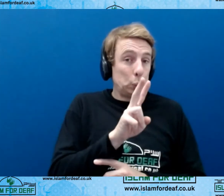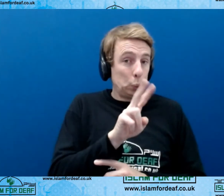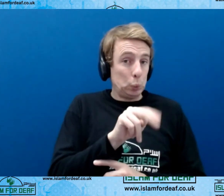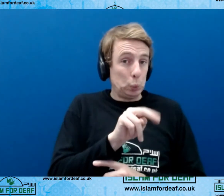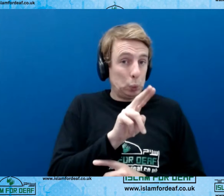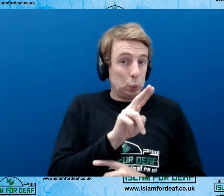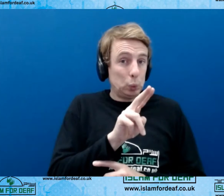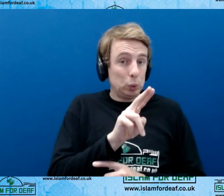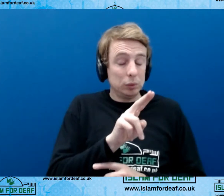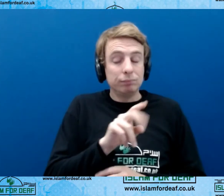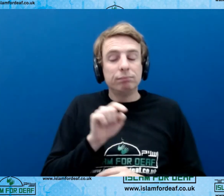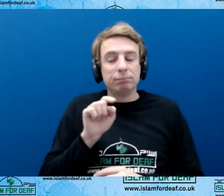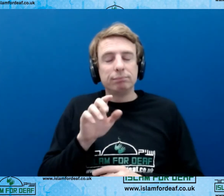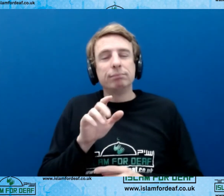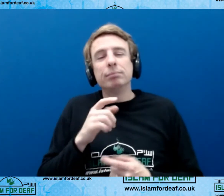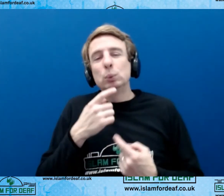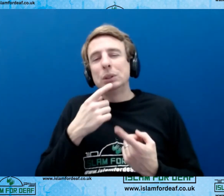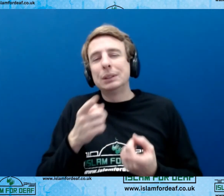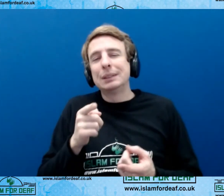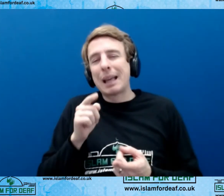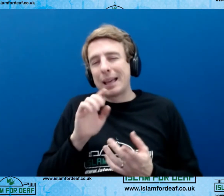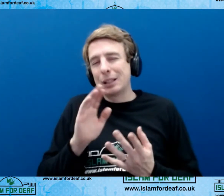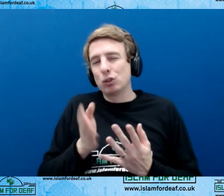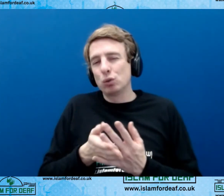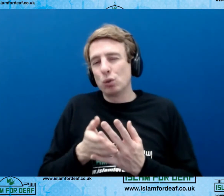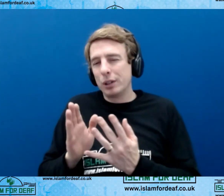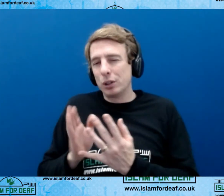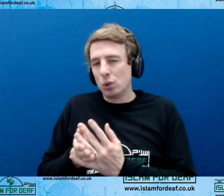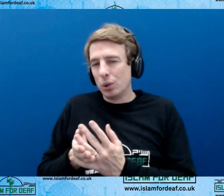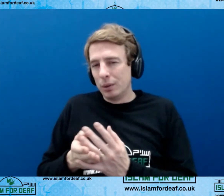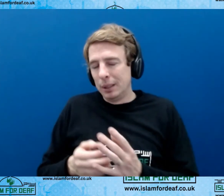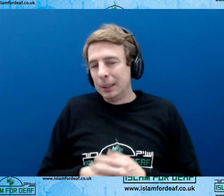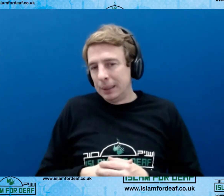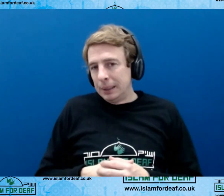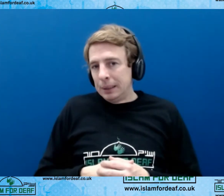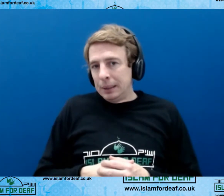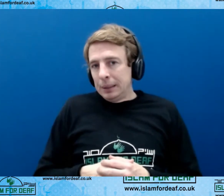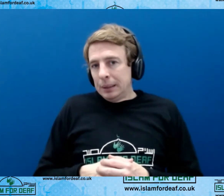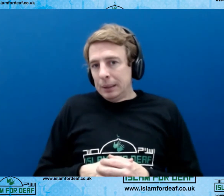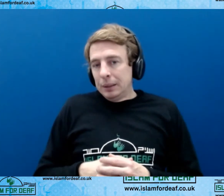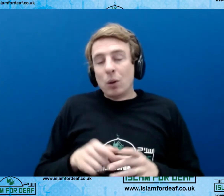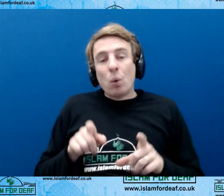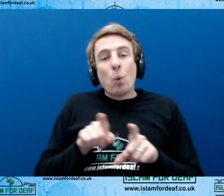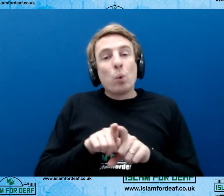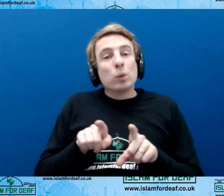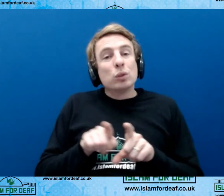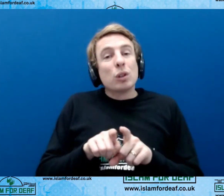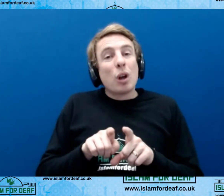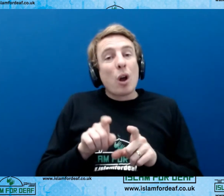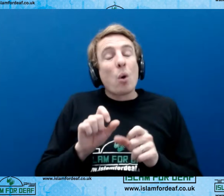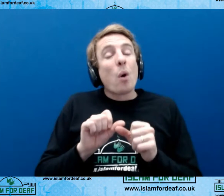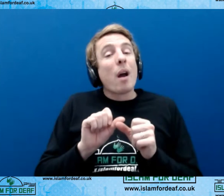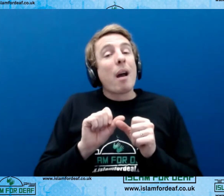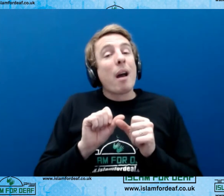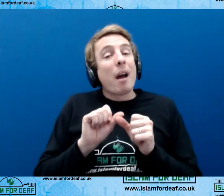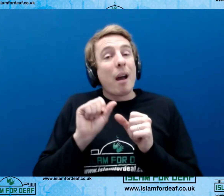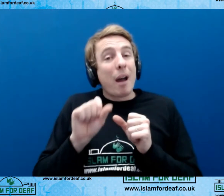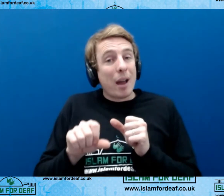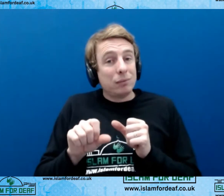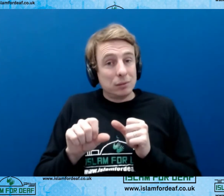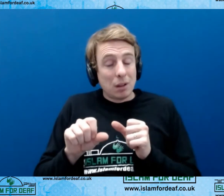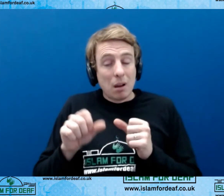ركعتا الطواف. Also, the two prayers behind, or the two units after circumvention of the